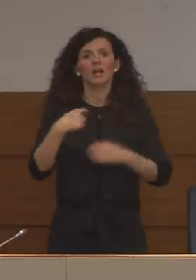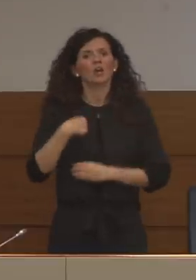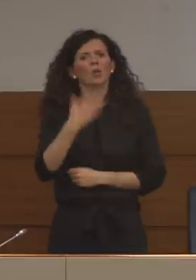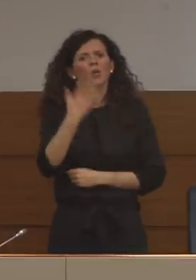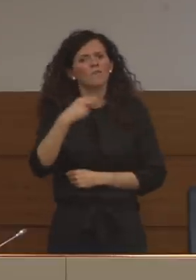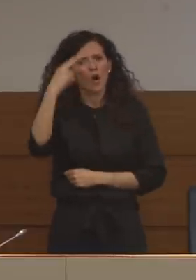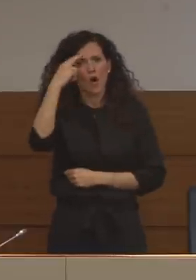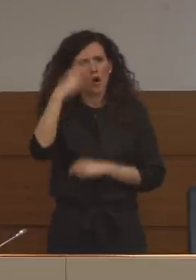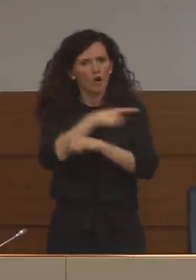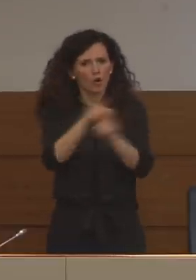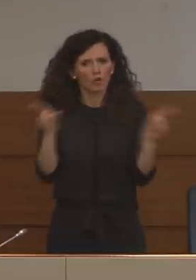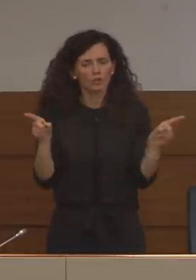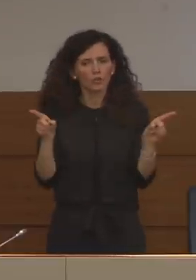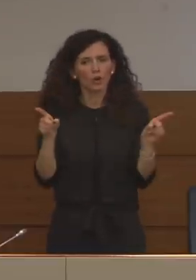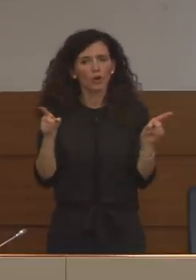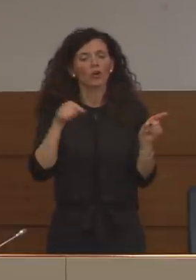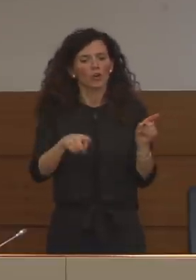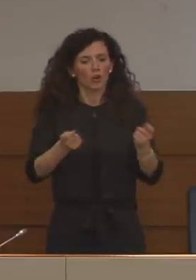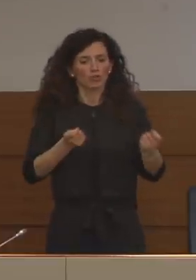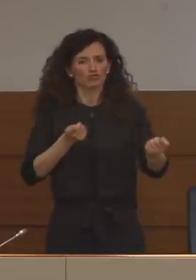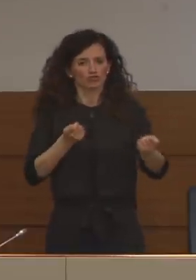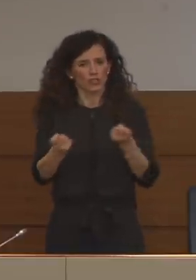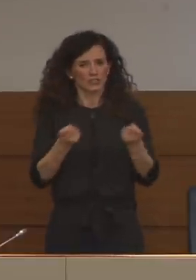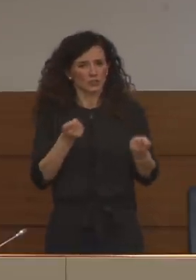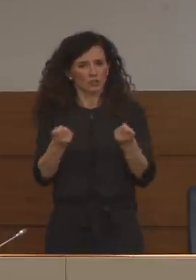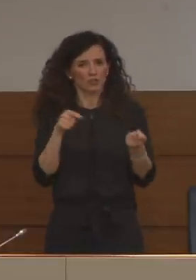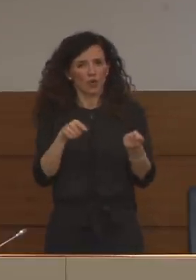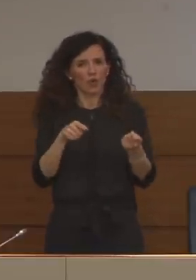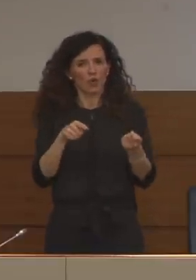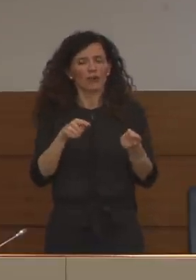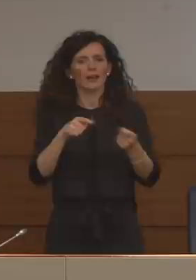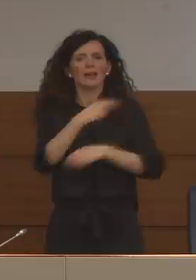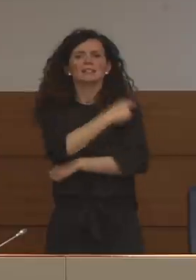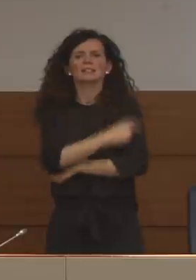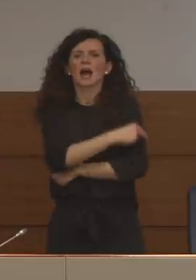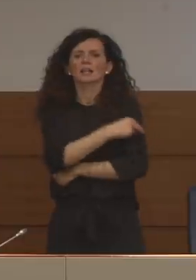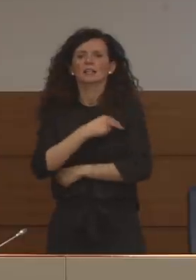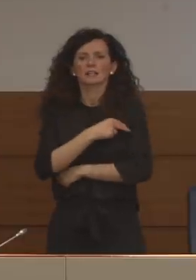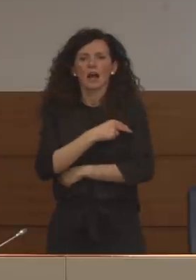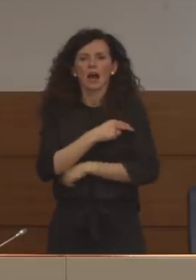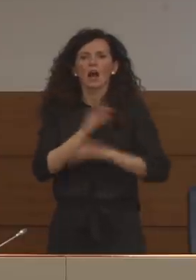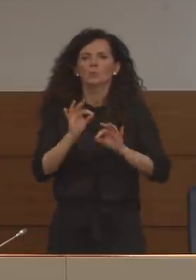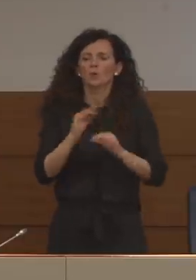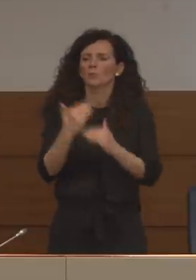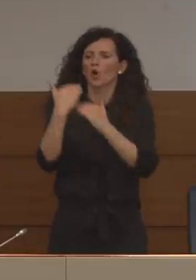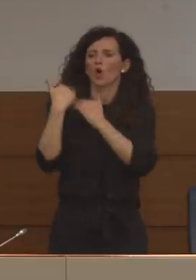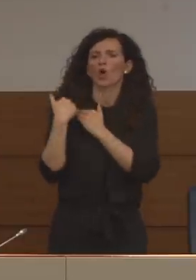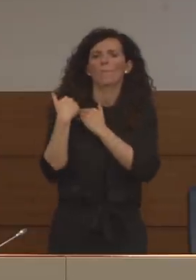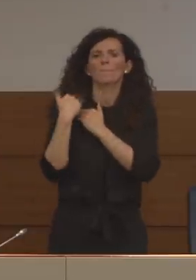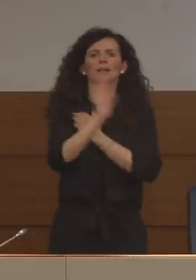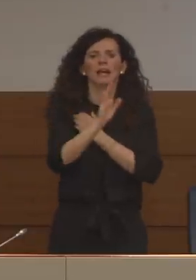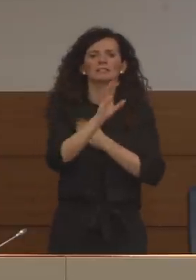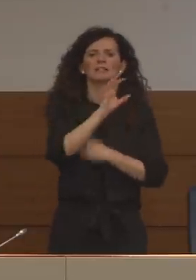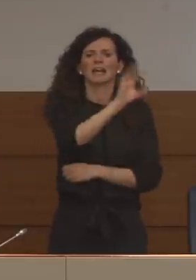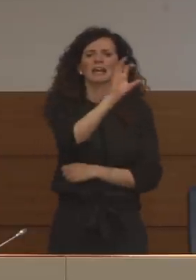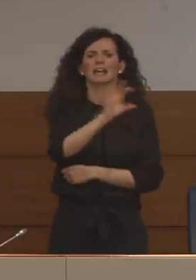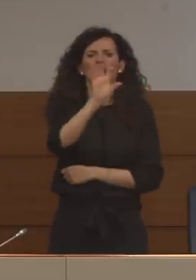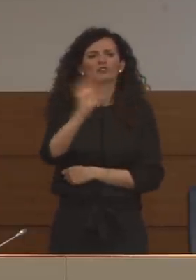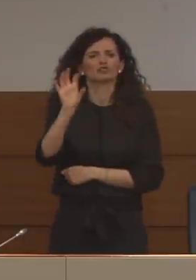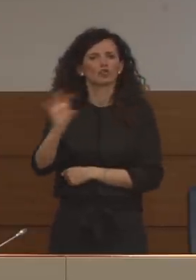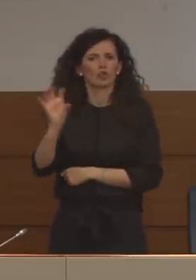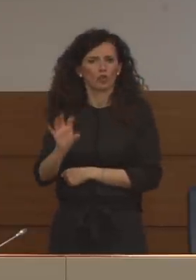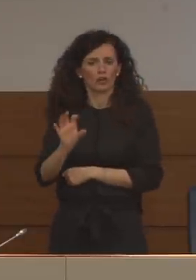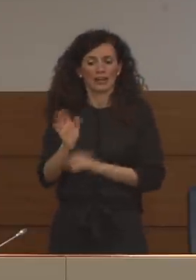che la gestione della sanità è una competenza delle regioni il dipartimento nazionale